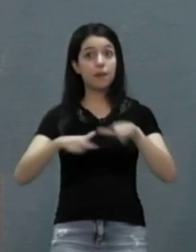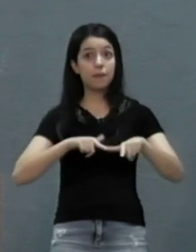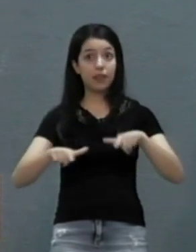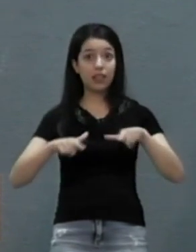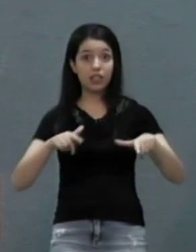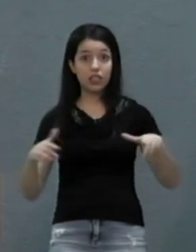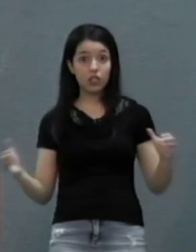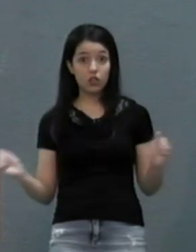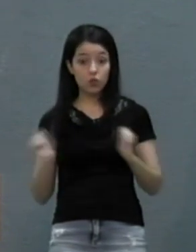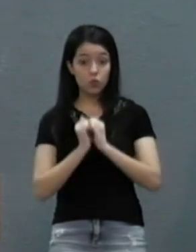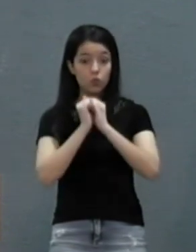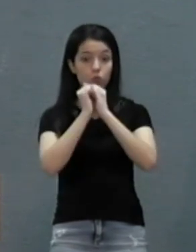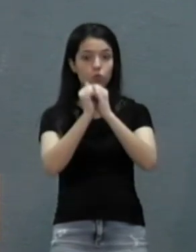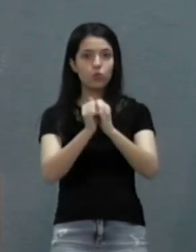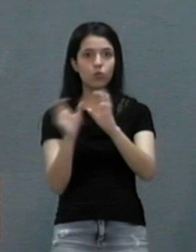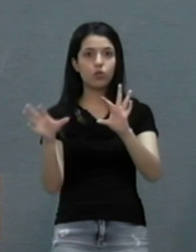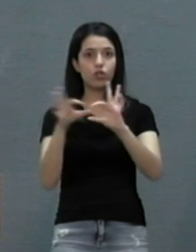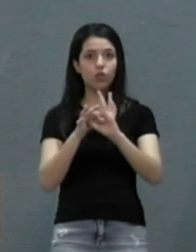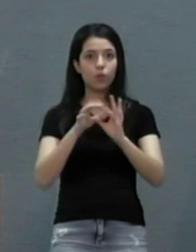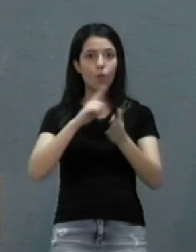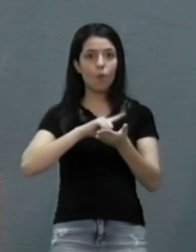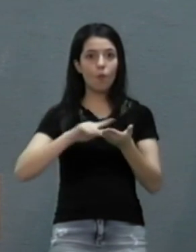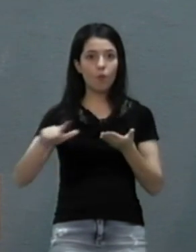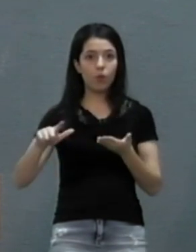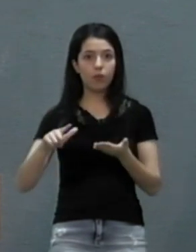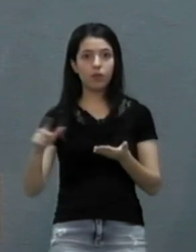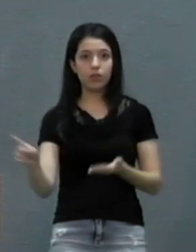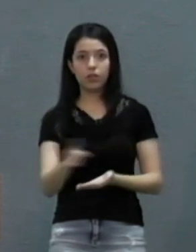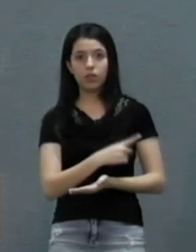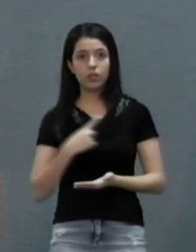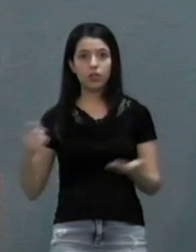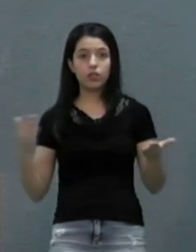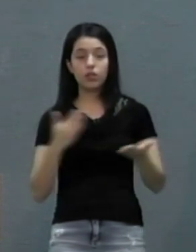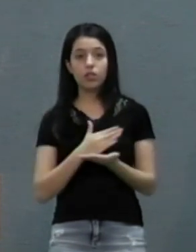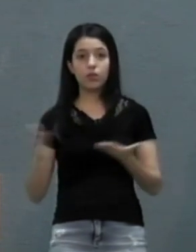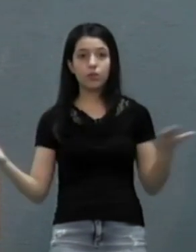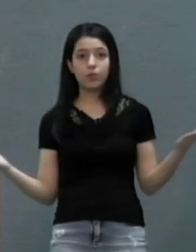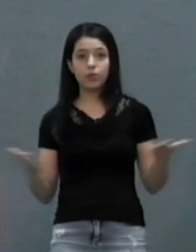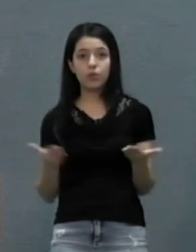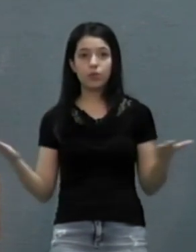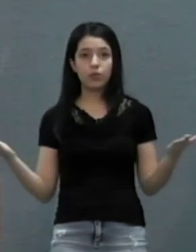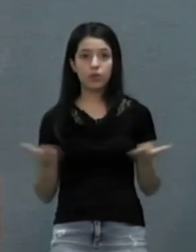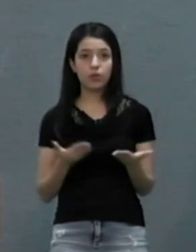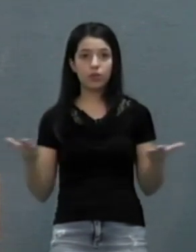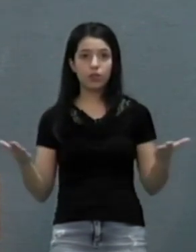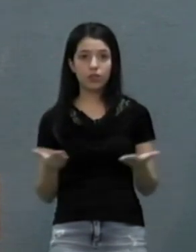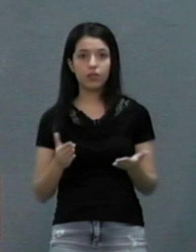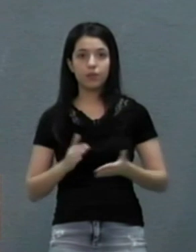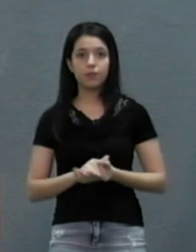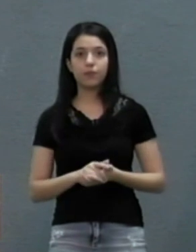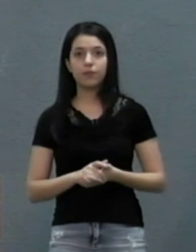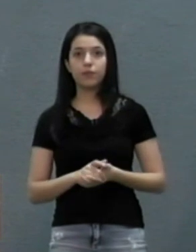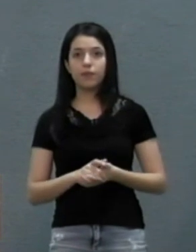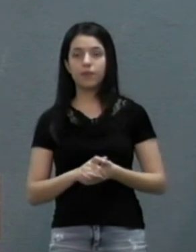de limpeza dentro dos bairros. Começamos hoje ali no bairro Vitória, e também estava na programação outros dois bairros